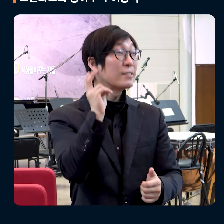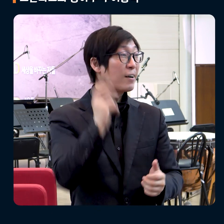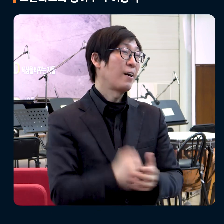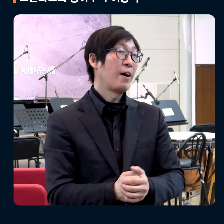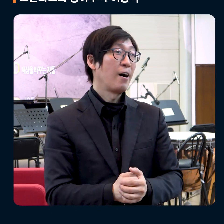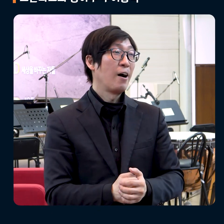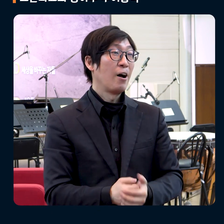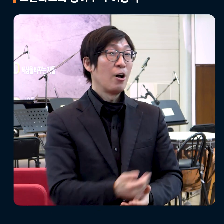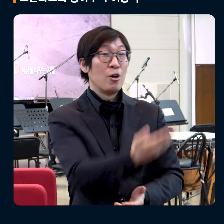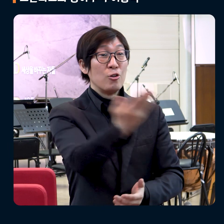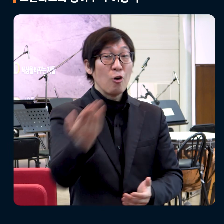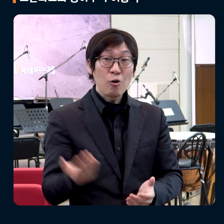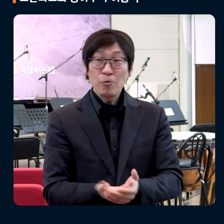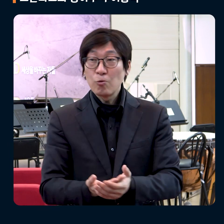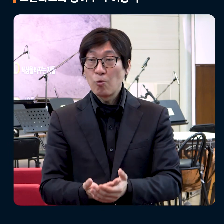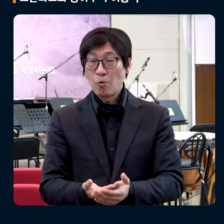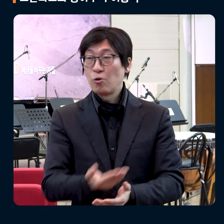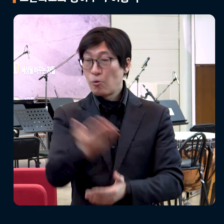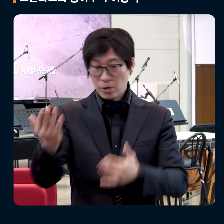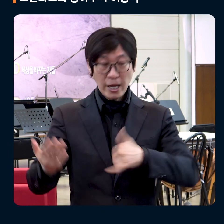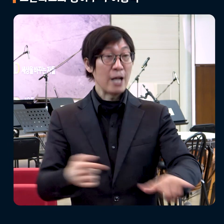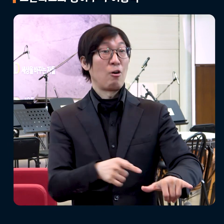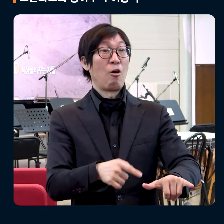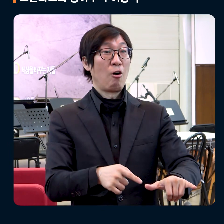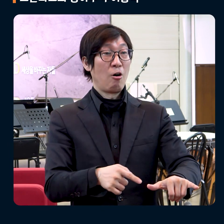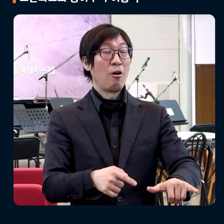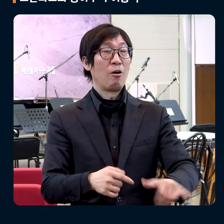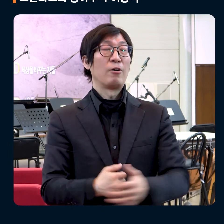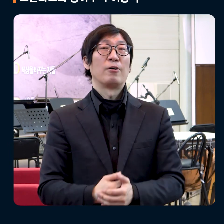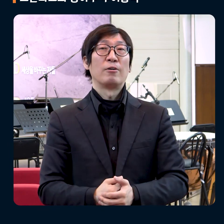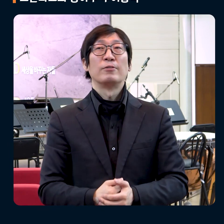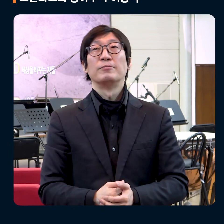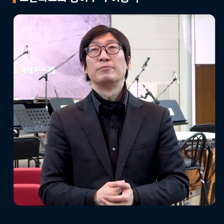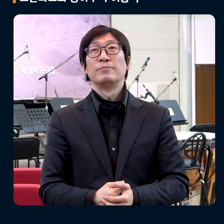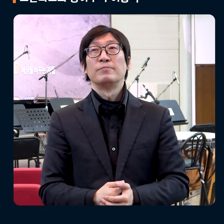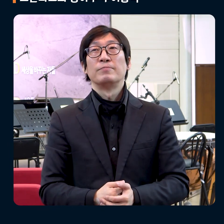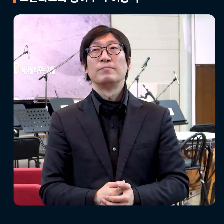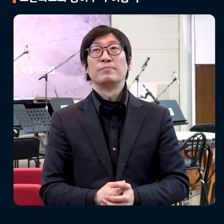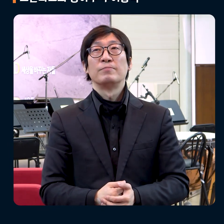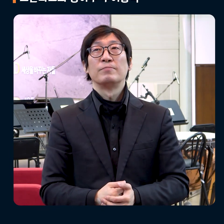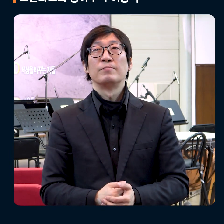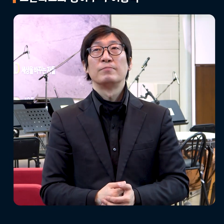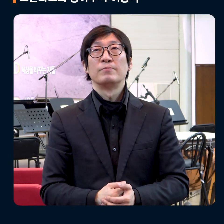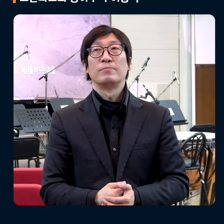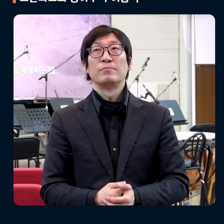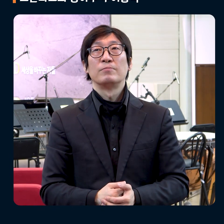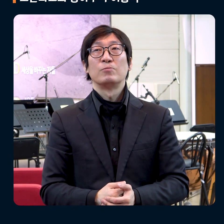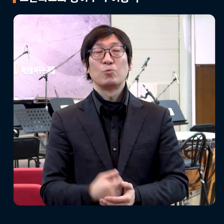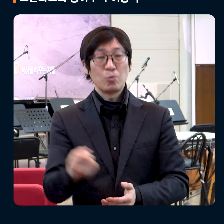됐습니다. 내게 맡겨주신 자녀들, 우리